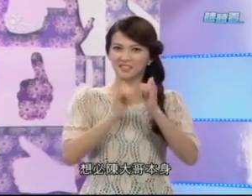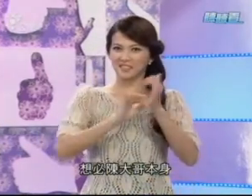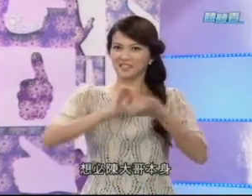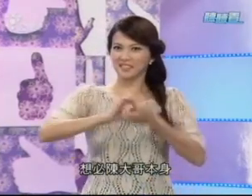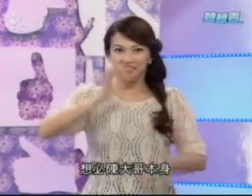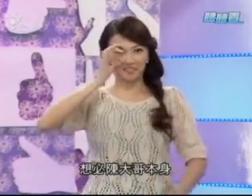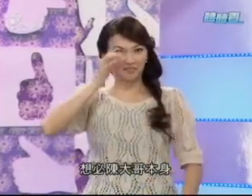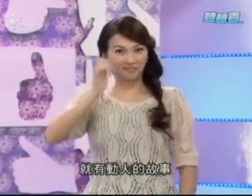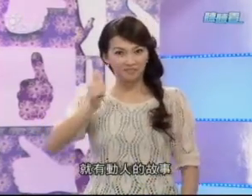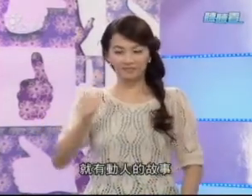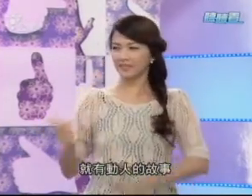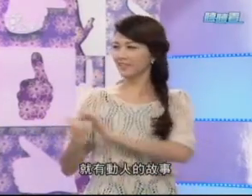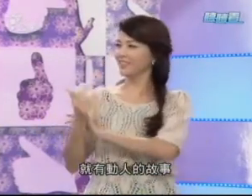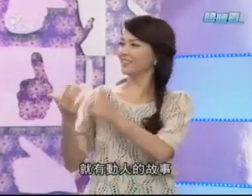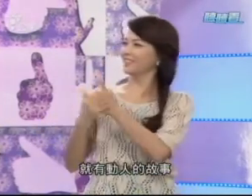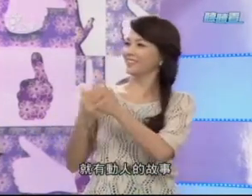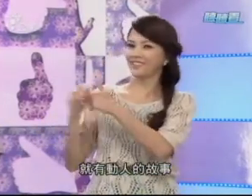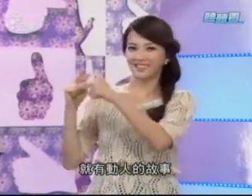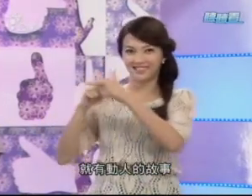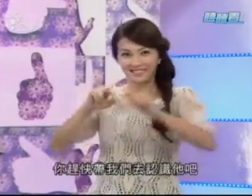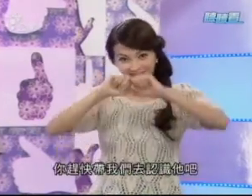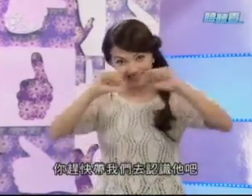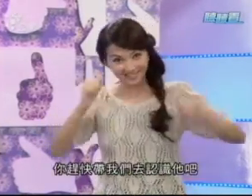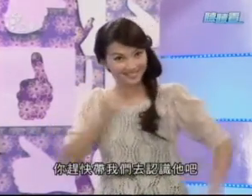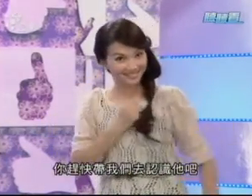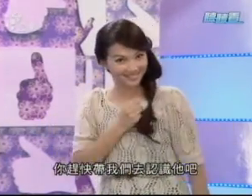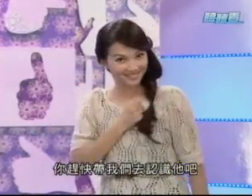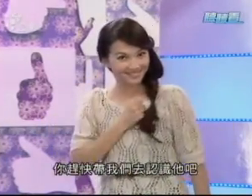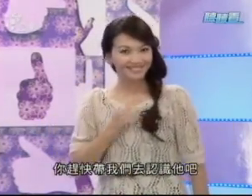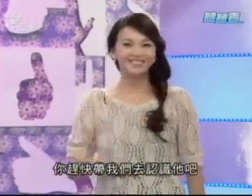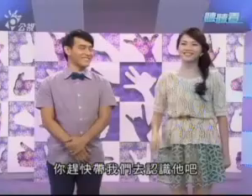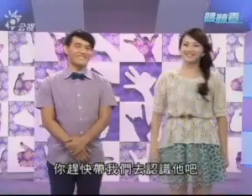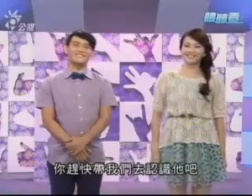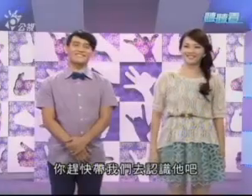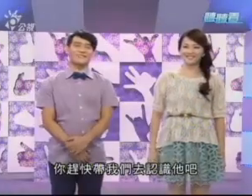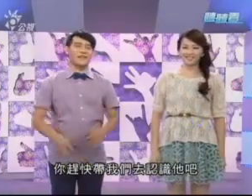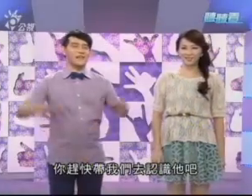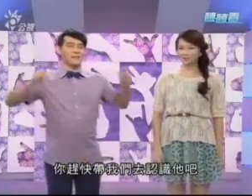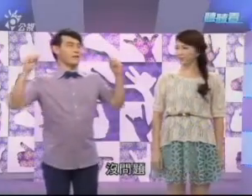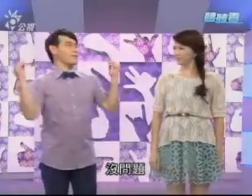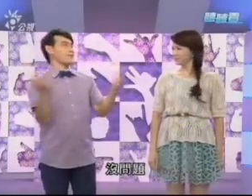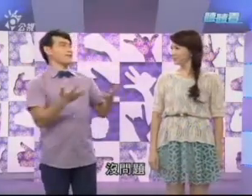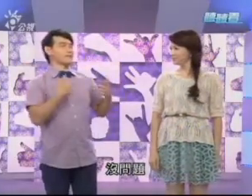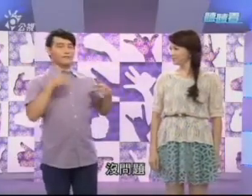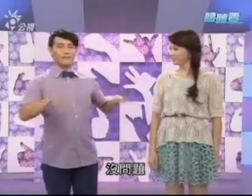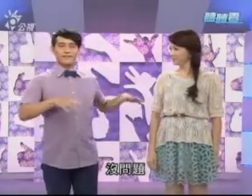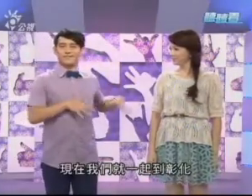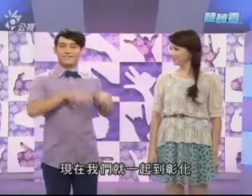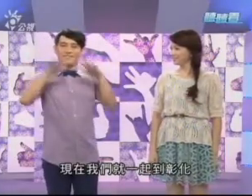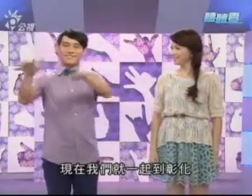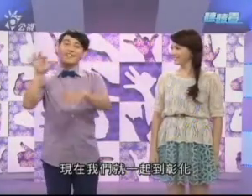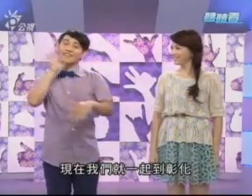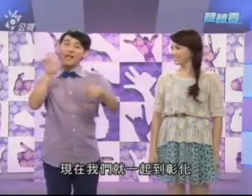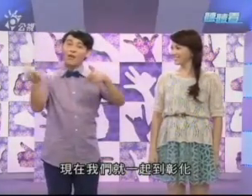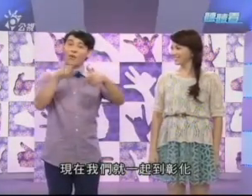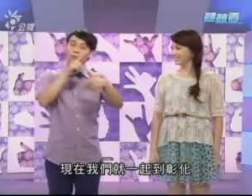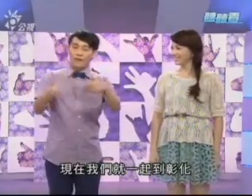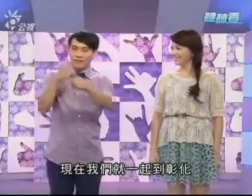哥本身就有动人的故事，你赶快带我们去认识他吧。 嗯，没问题，现在呢我们就一起到彰